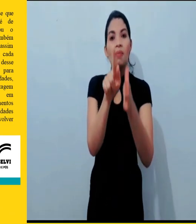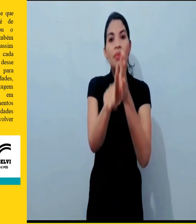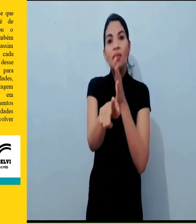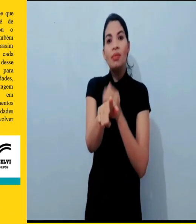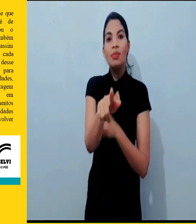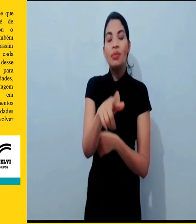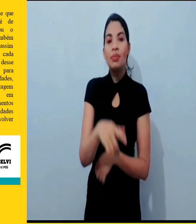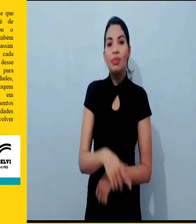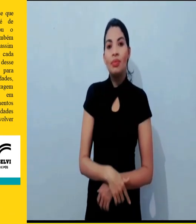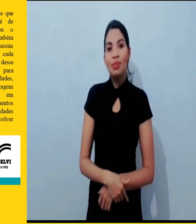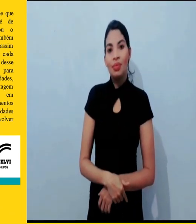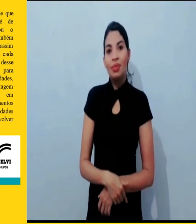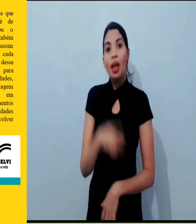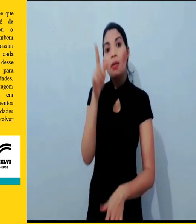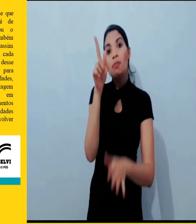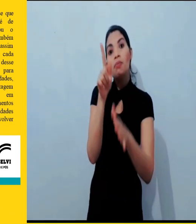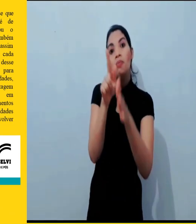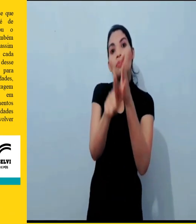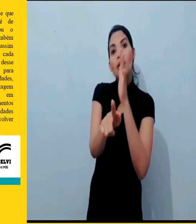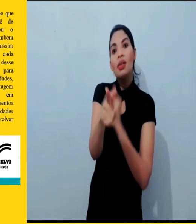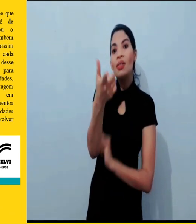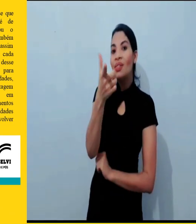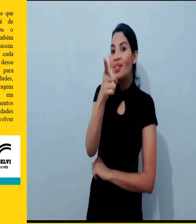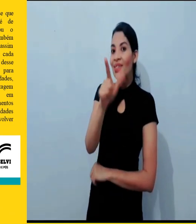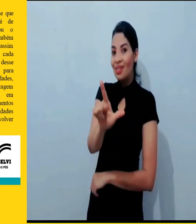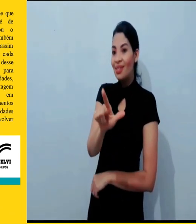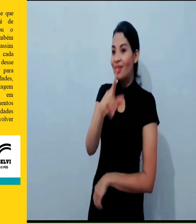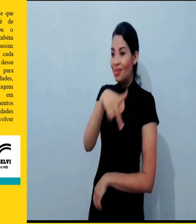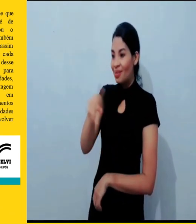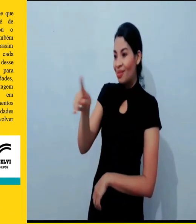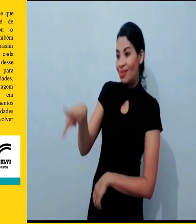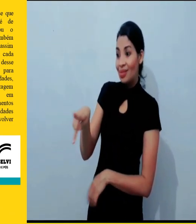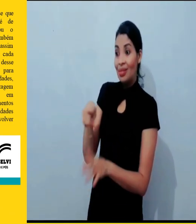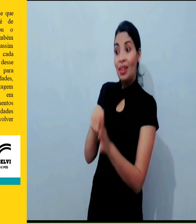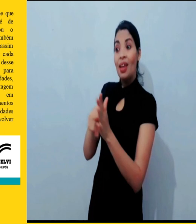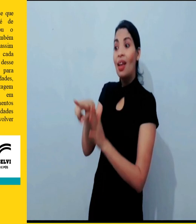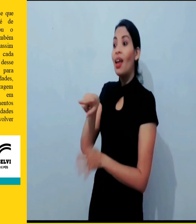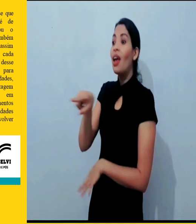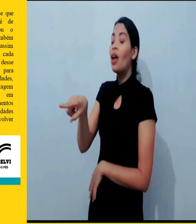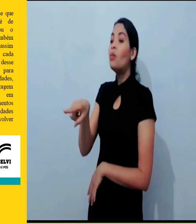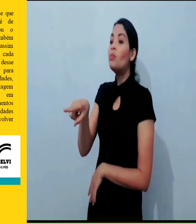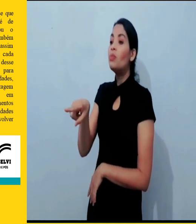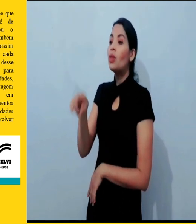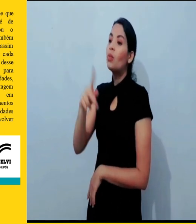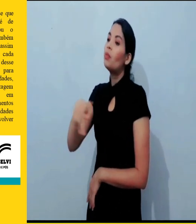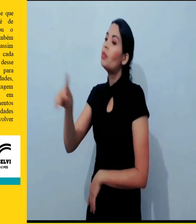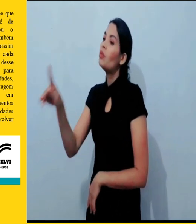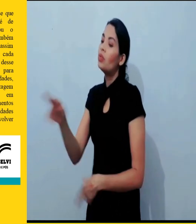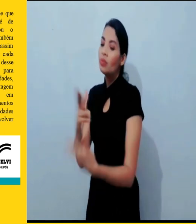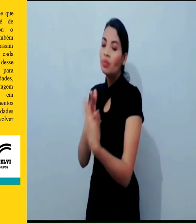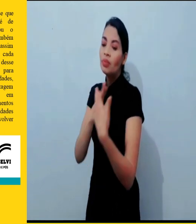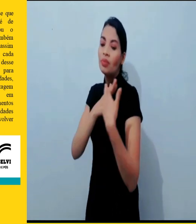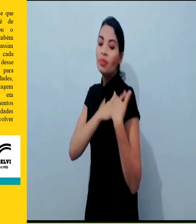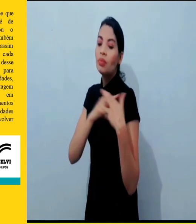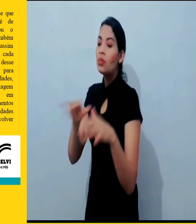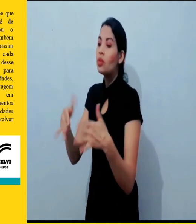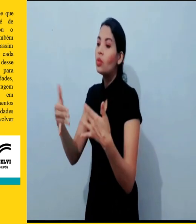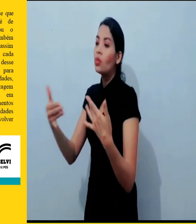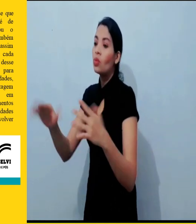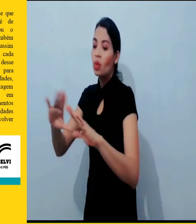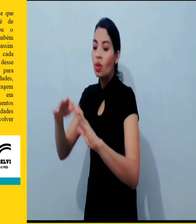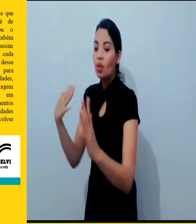A outra pergunta direcionada aos professores foi: qual o papel do professor no contexto da